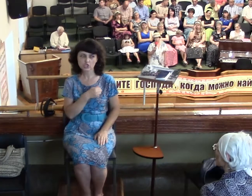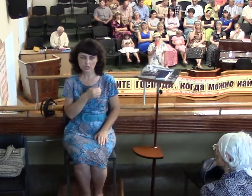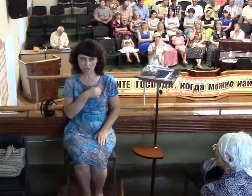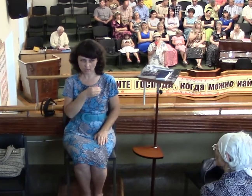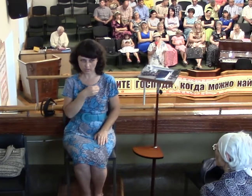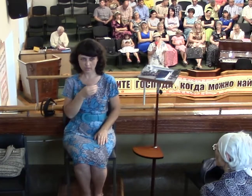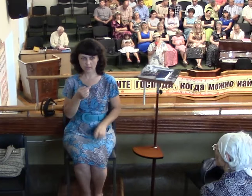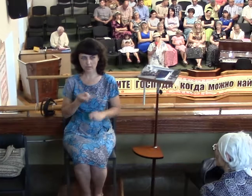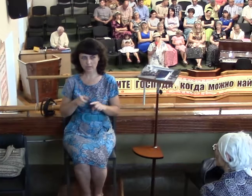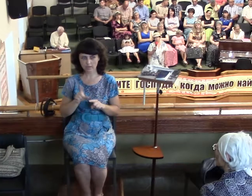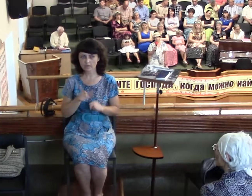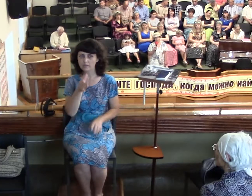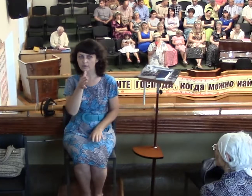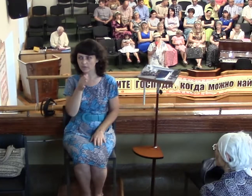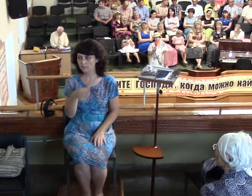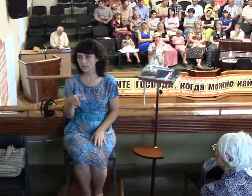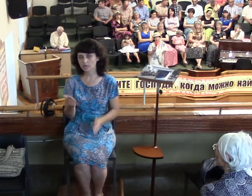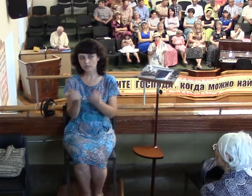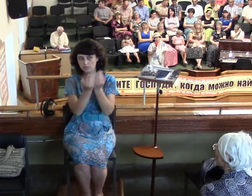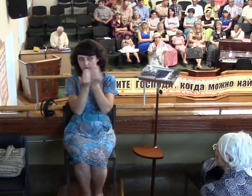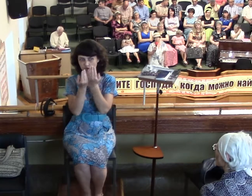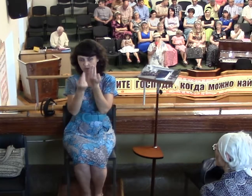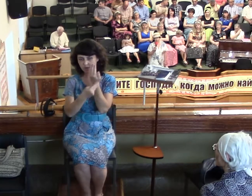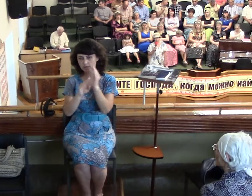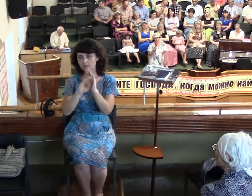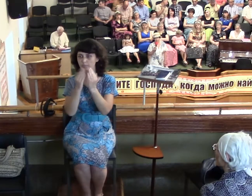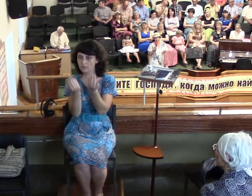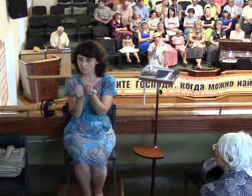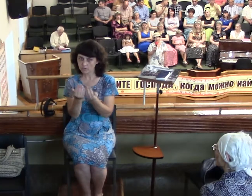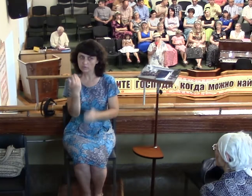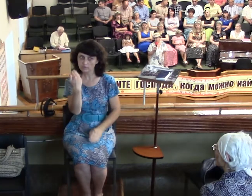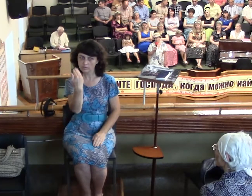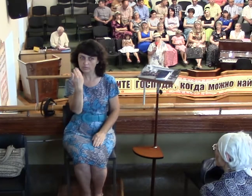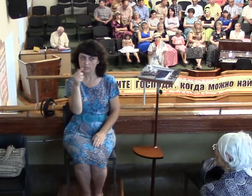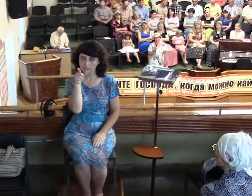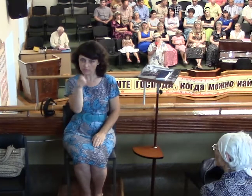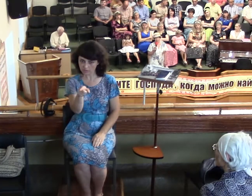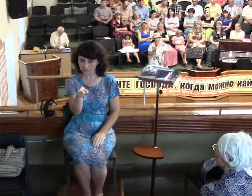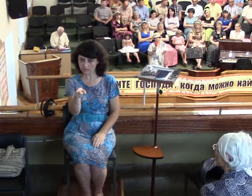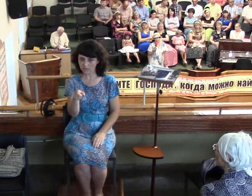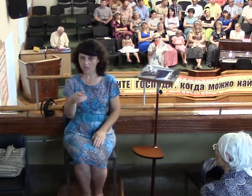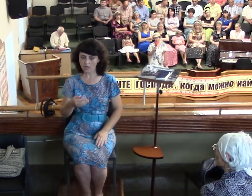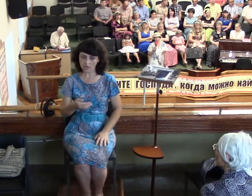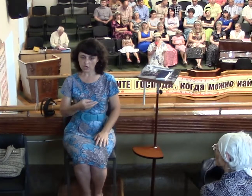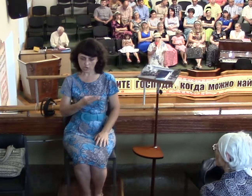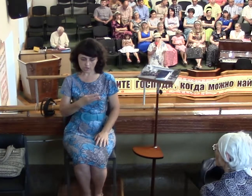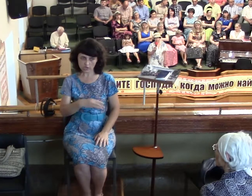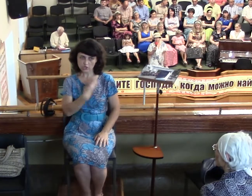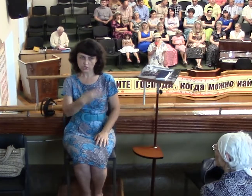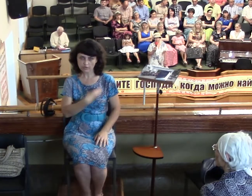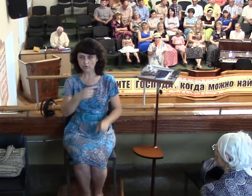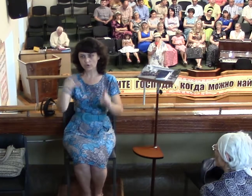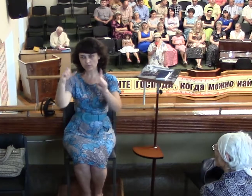Библию, живое слово Бога, оно научит вас, как в мире свято жить, как